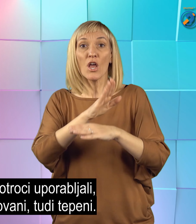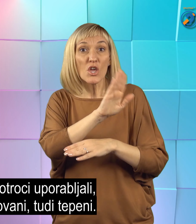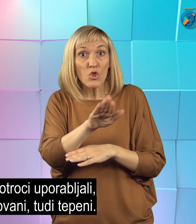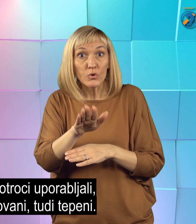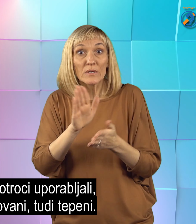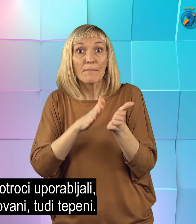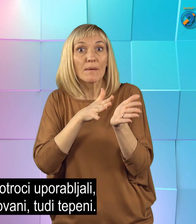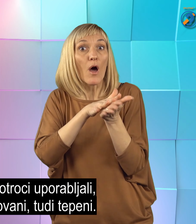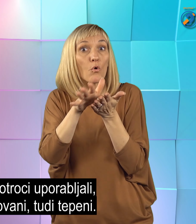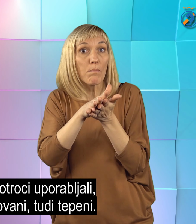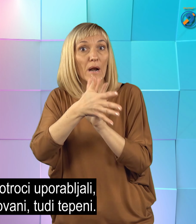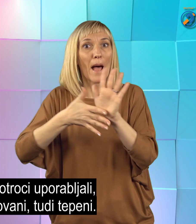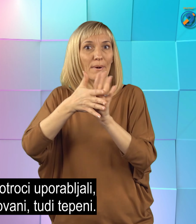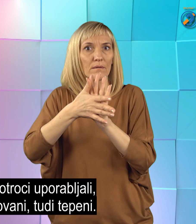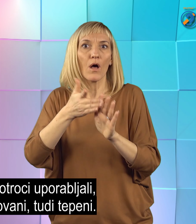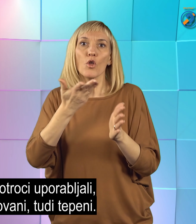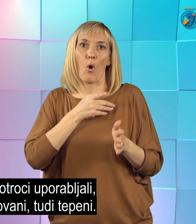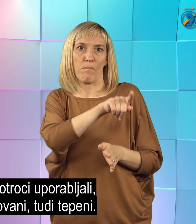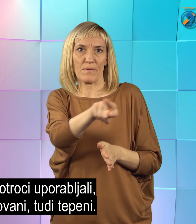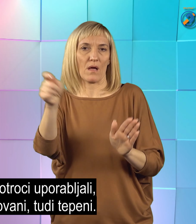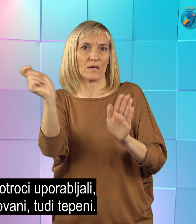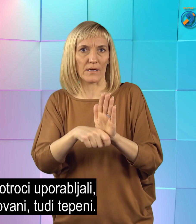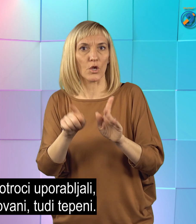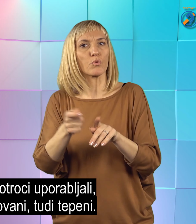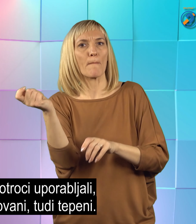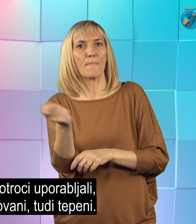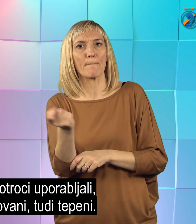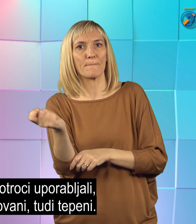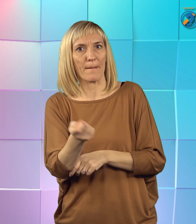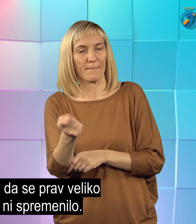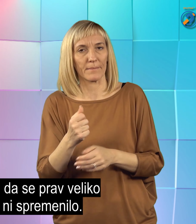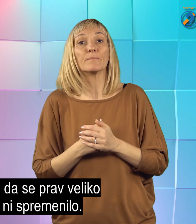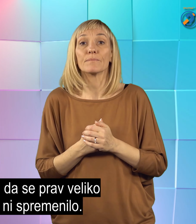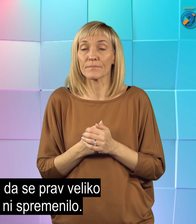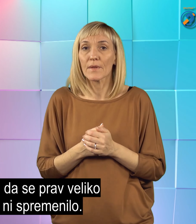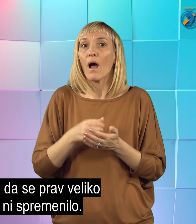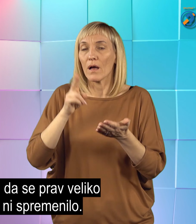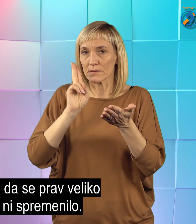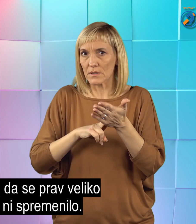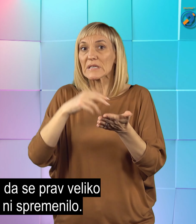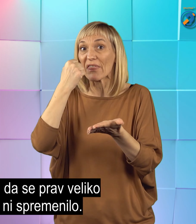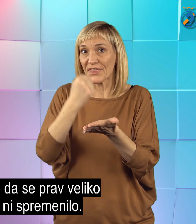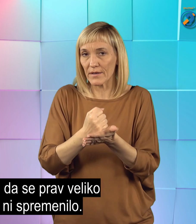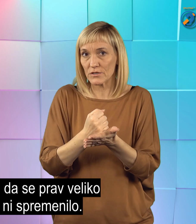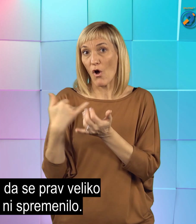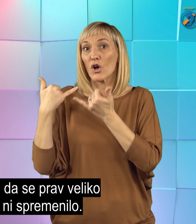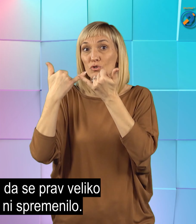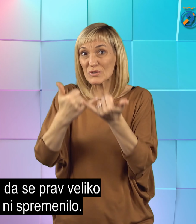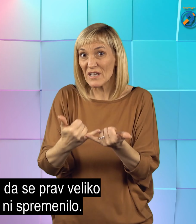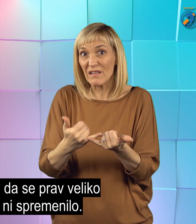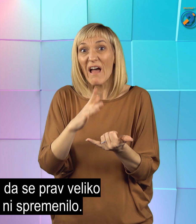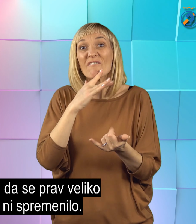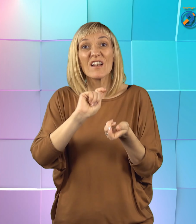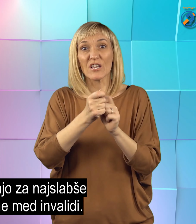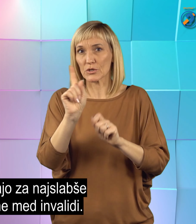otroci uporabljali, so bili kaznovani, tudi tepeni. In dejstvo je, da se prav veliko do danes ni spremenilo. Gluhi veljajo